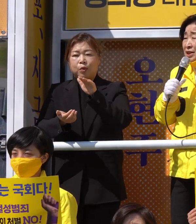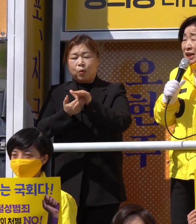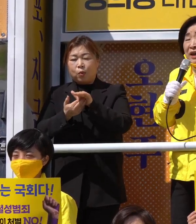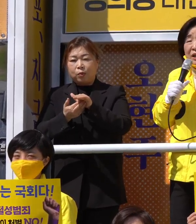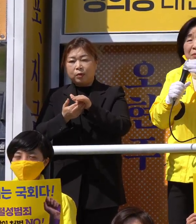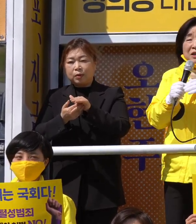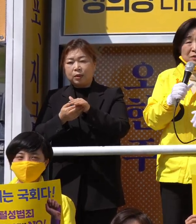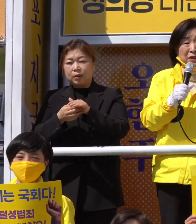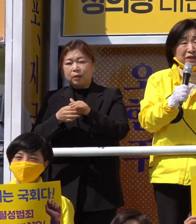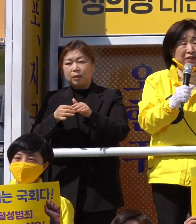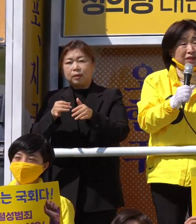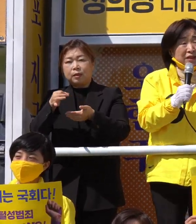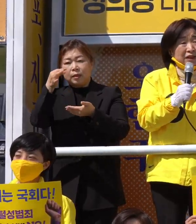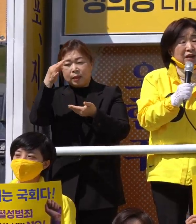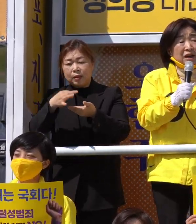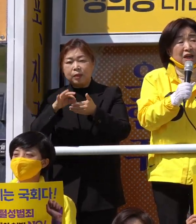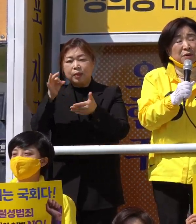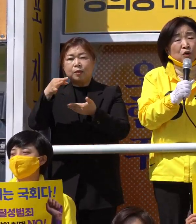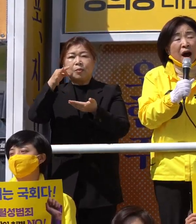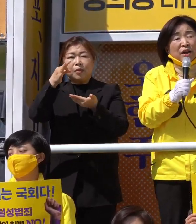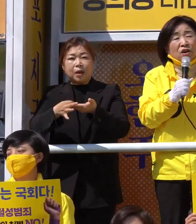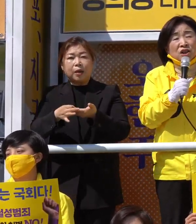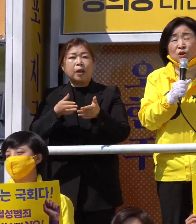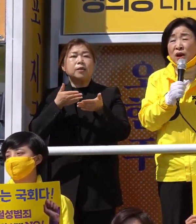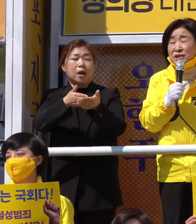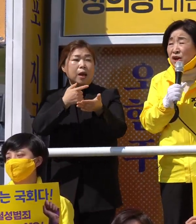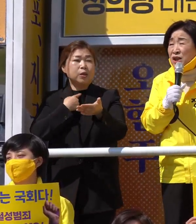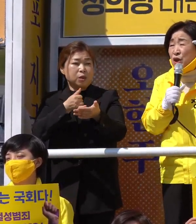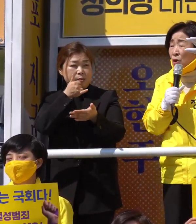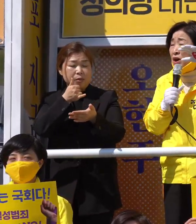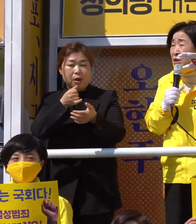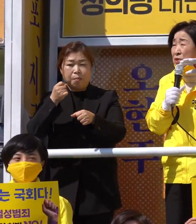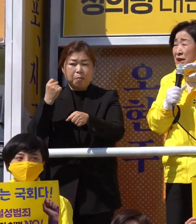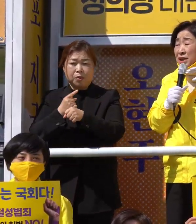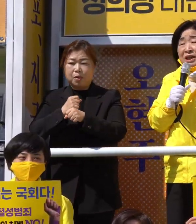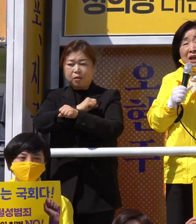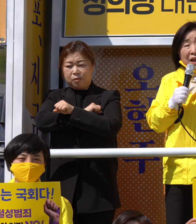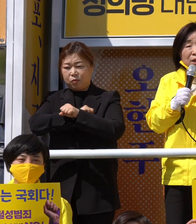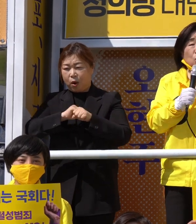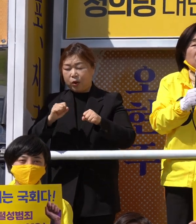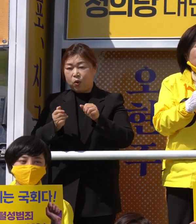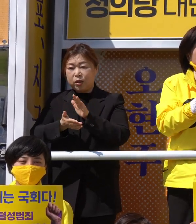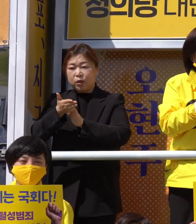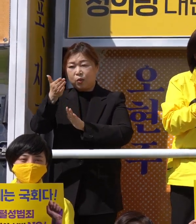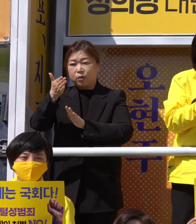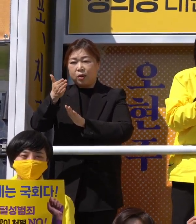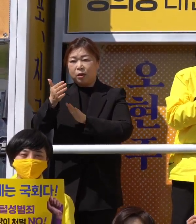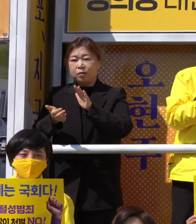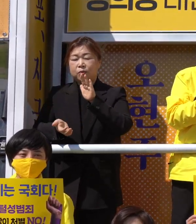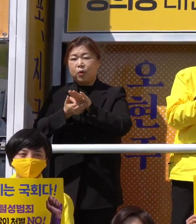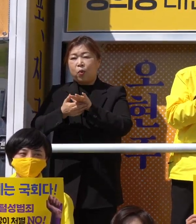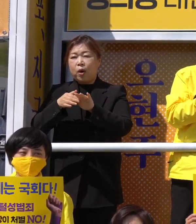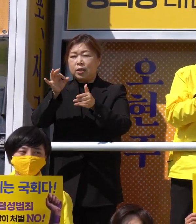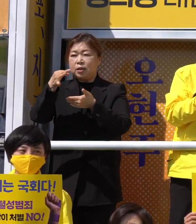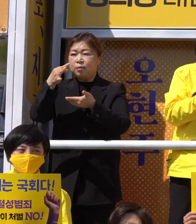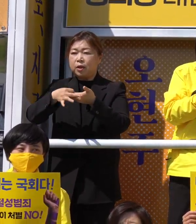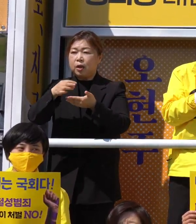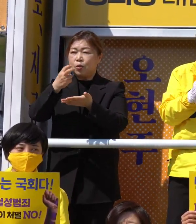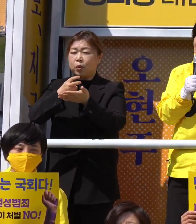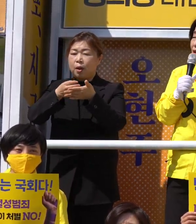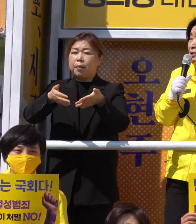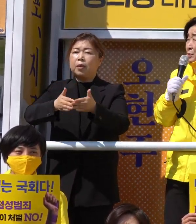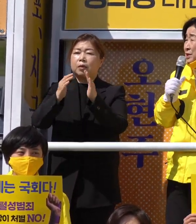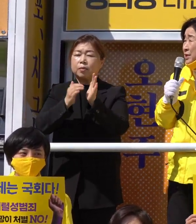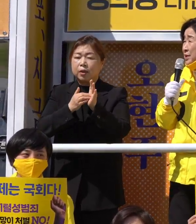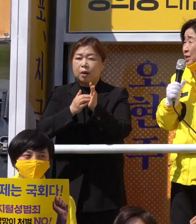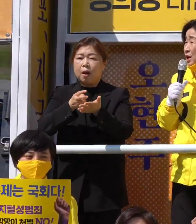최고임금제를 제안한 바 있습니다. 이미 광역시도에서 이 최고임금제를 다 조례로 만들었습니다.